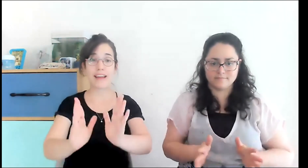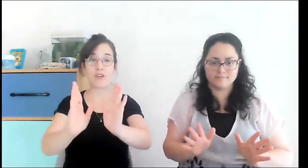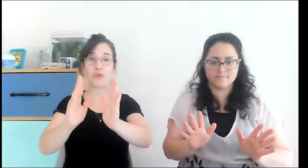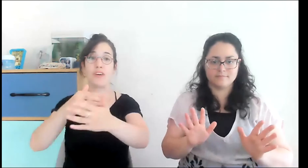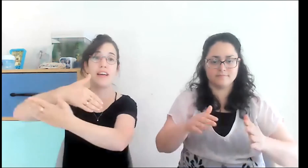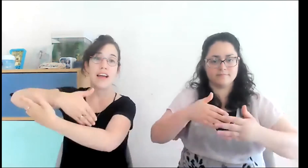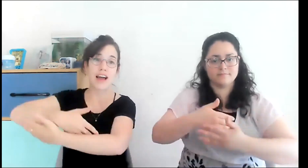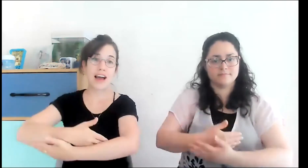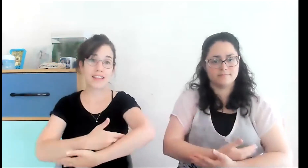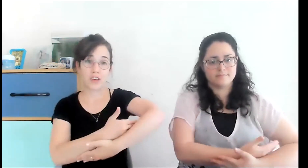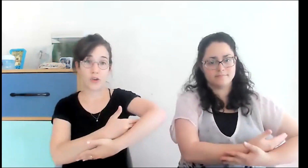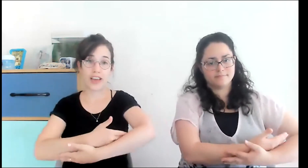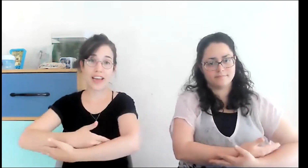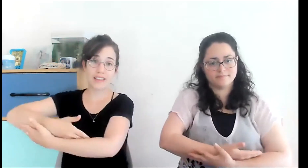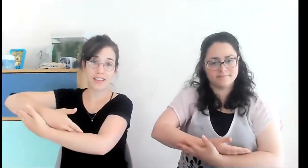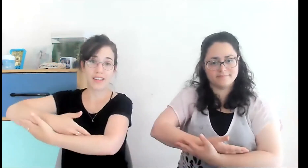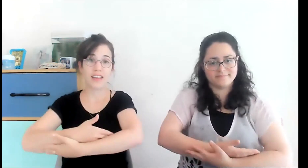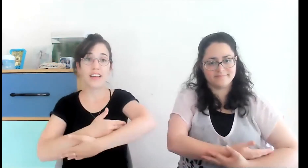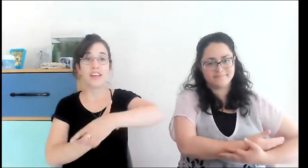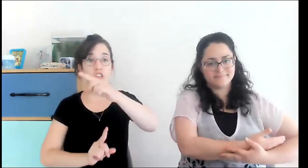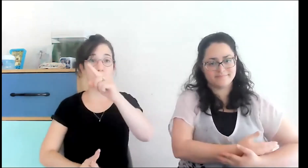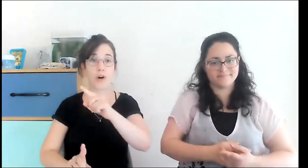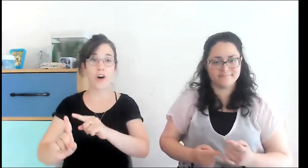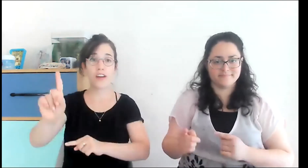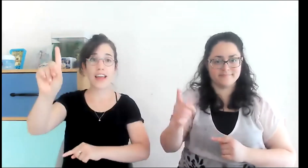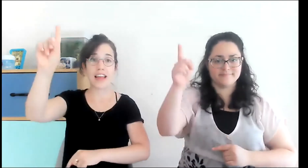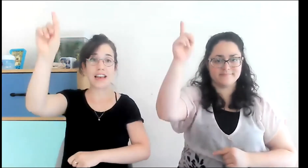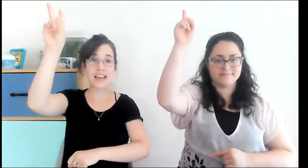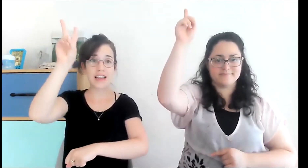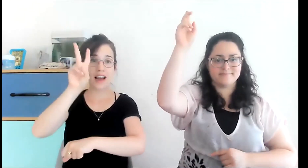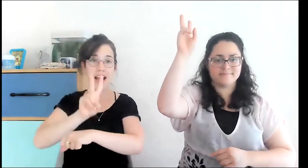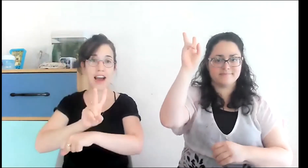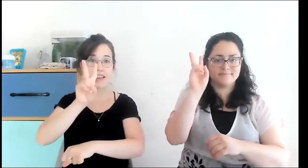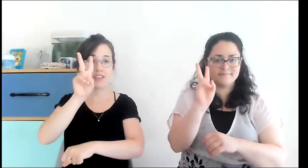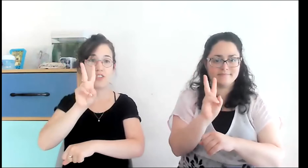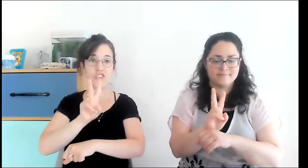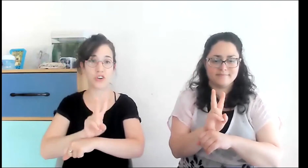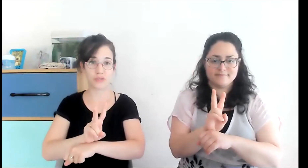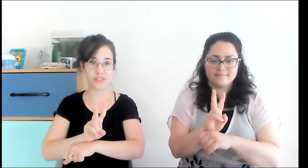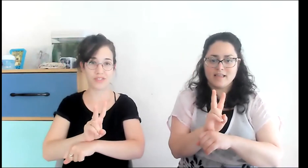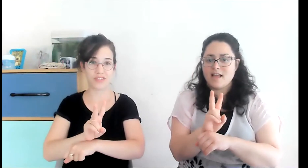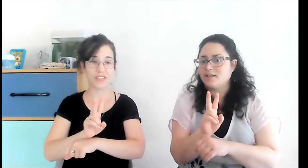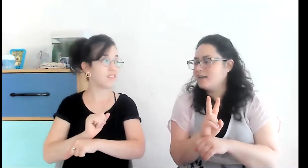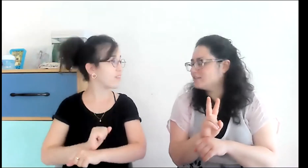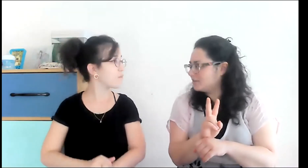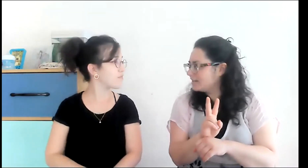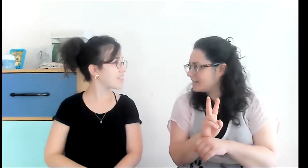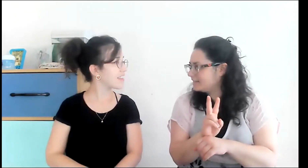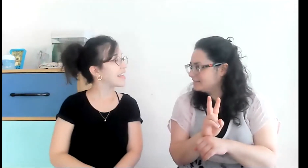ביתנו התינוקת, שמור אלי הטוב. אני יכולה לשאול רגע כן?